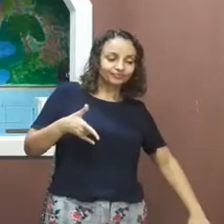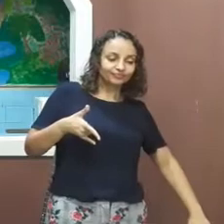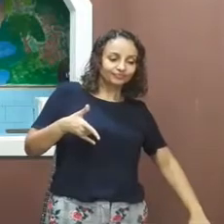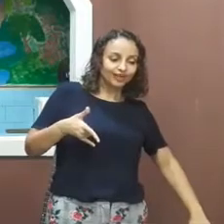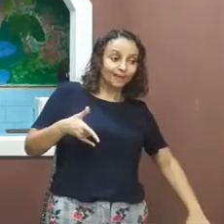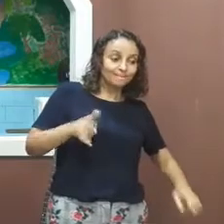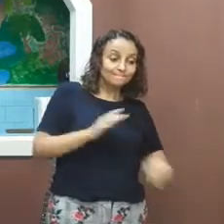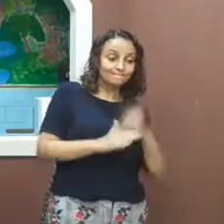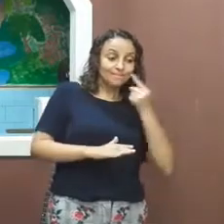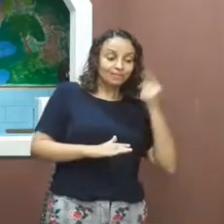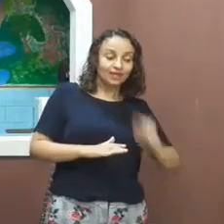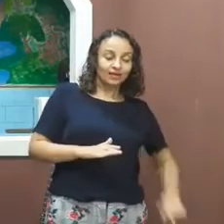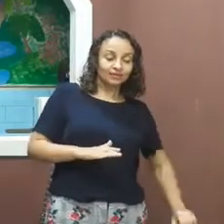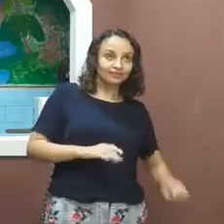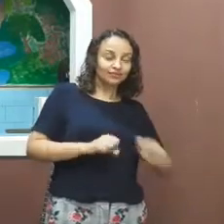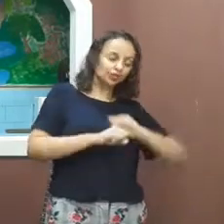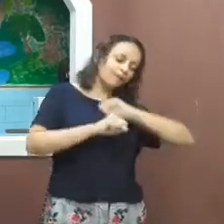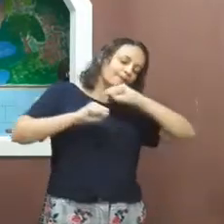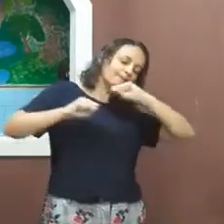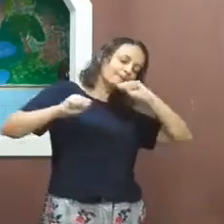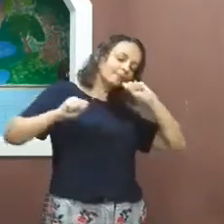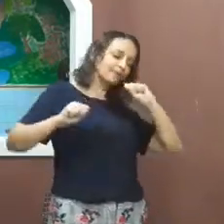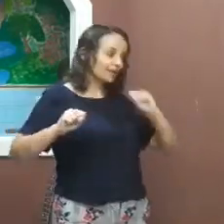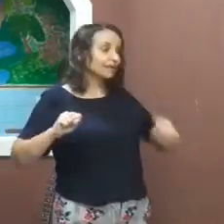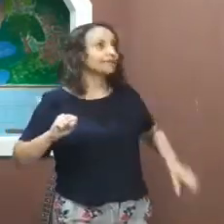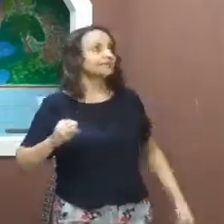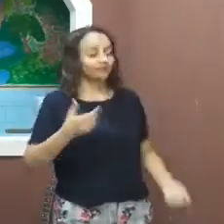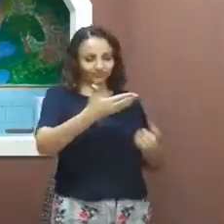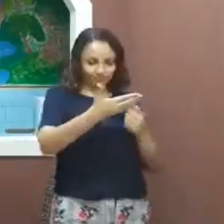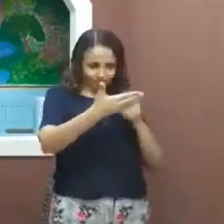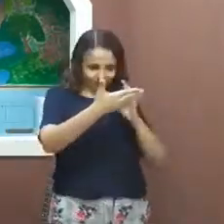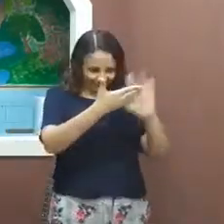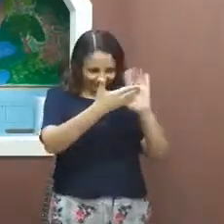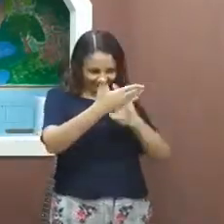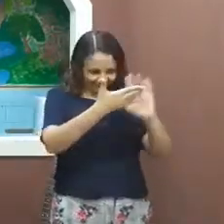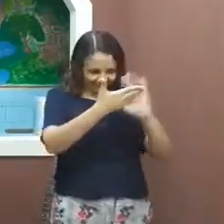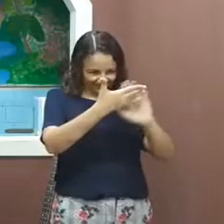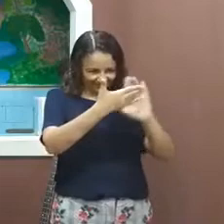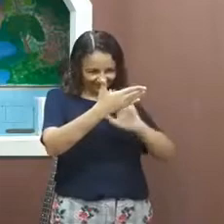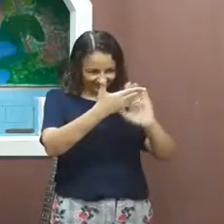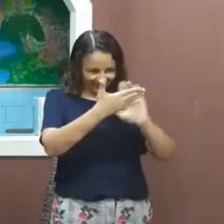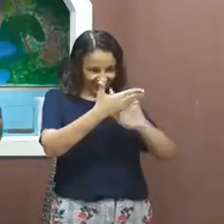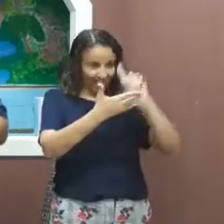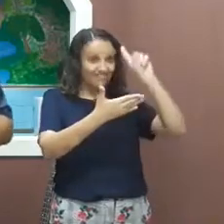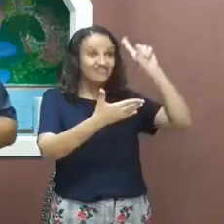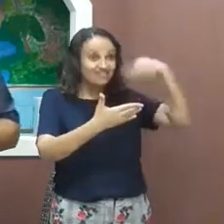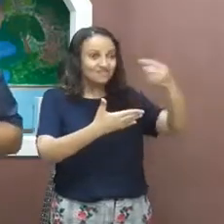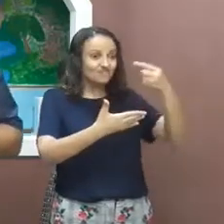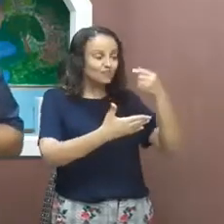marido depois. Vai no banheiro depois. Mas primeiro vão olhar quem mandou mensagem.